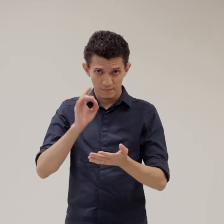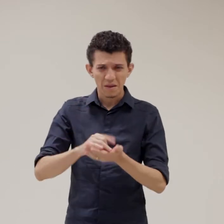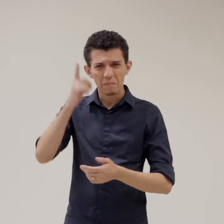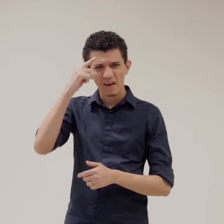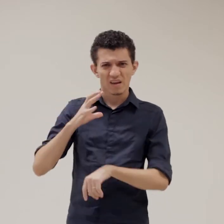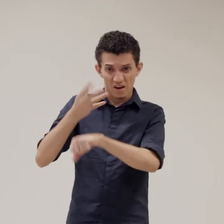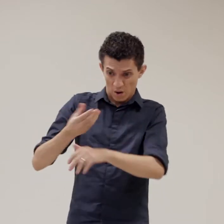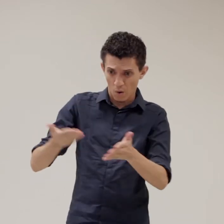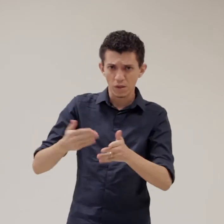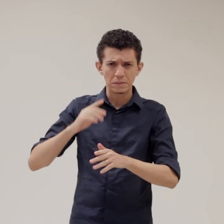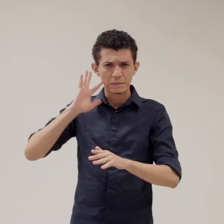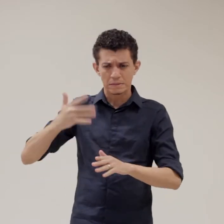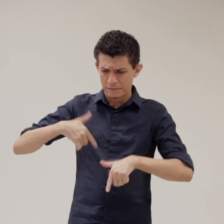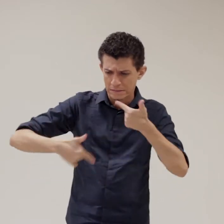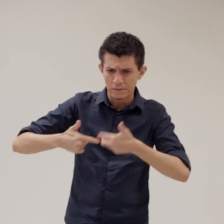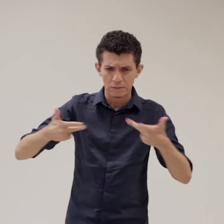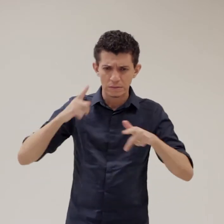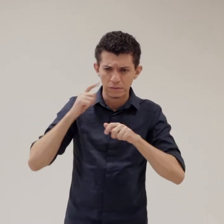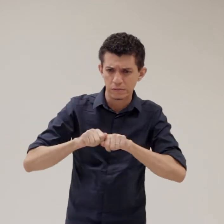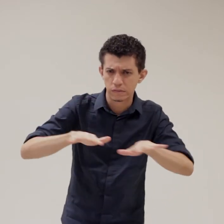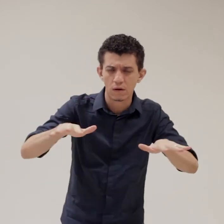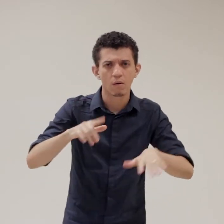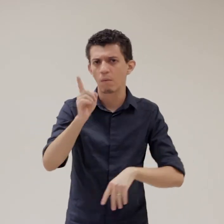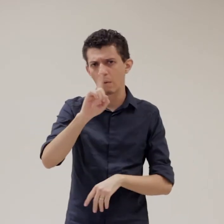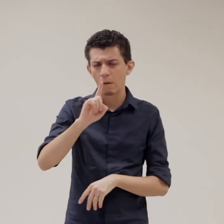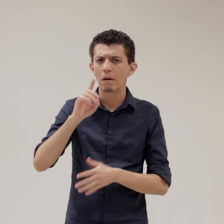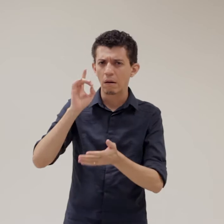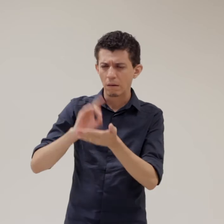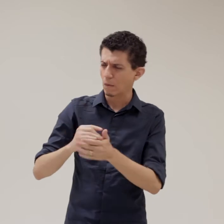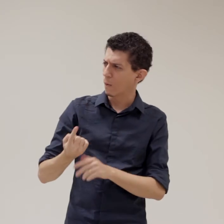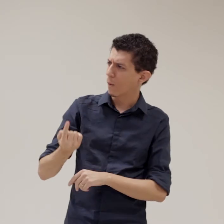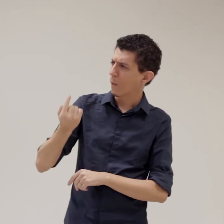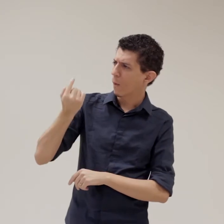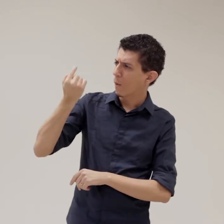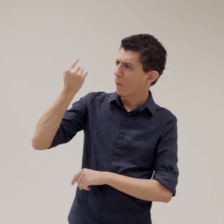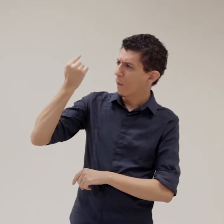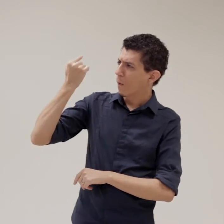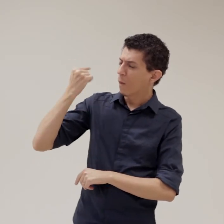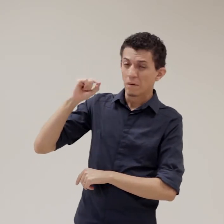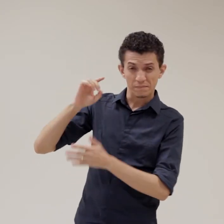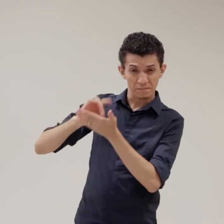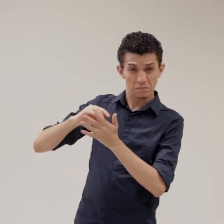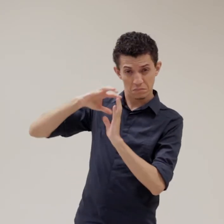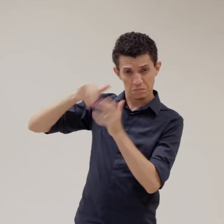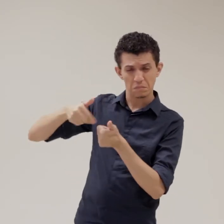surdos tenha sido o espanhol Ponce de León, religioso beneditino, responsável pela instrução dos surdos filhos da nobreza no